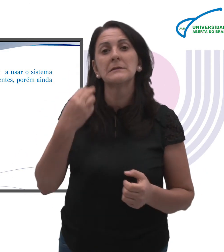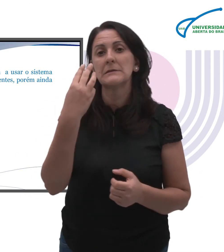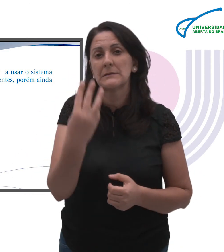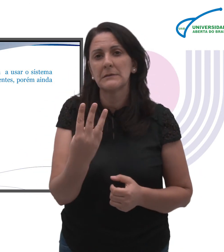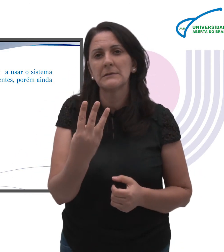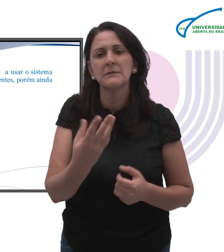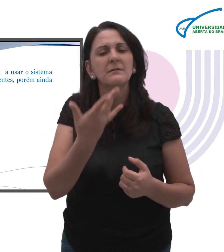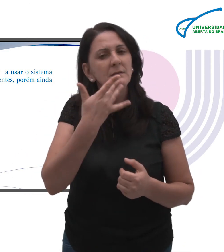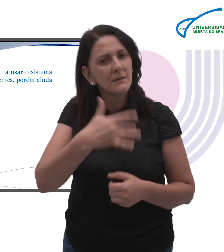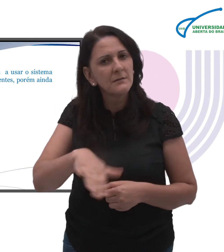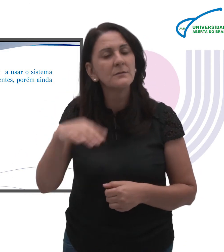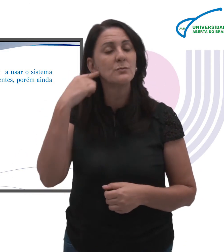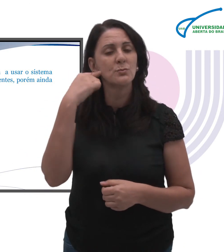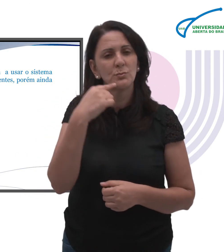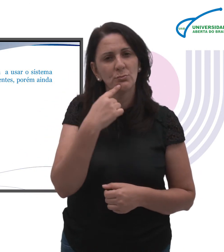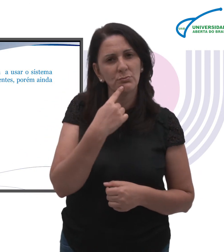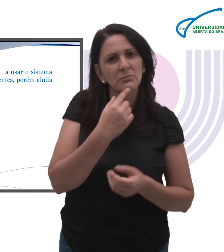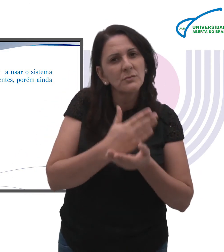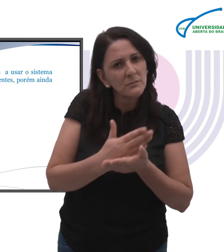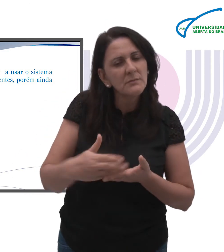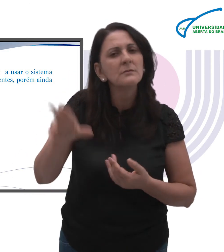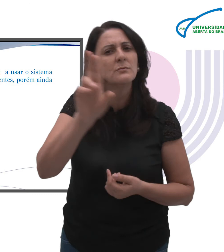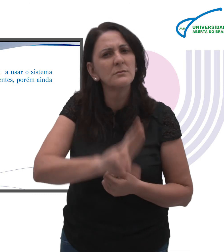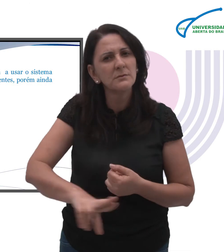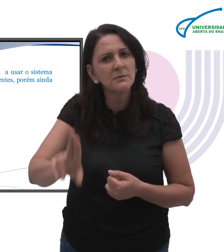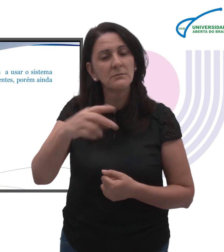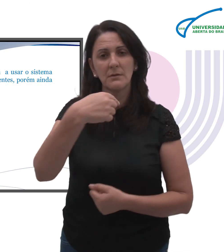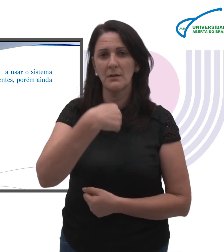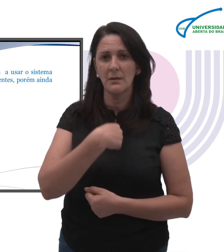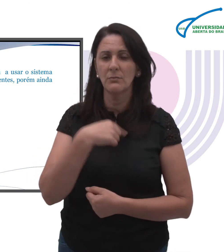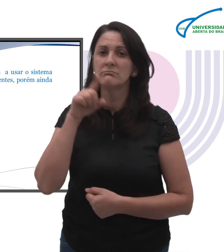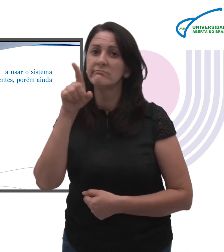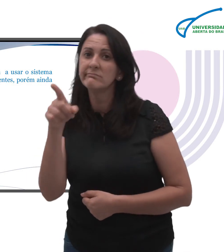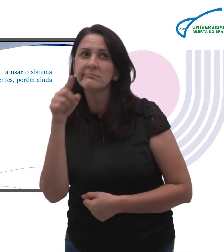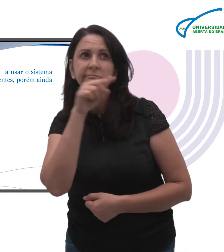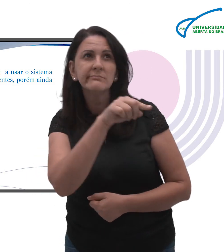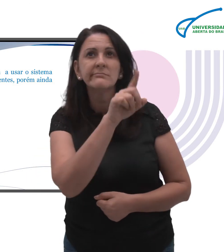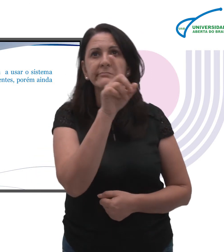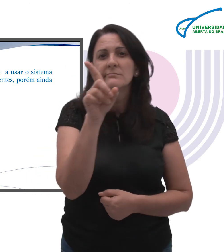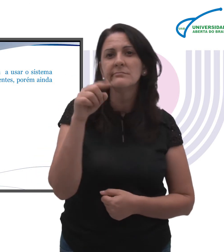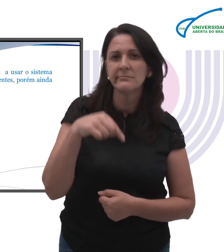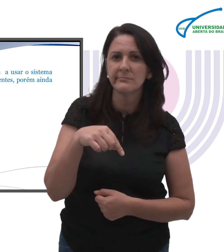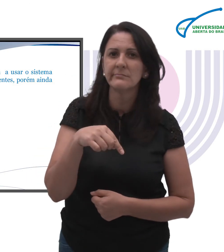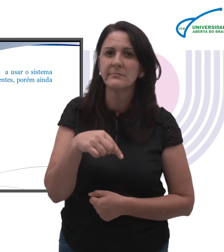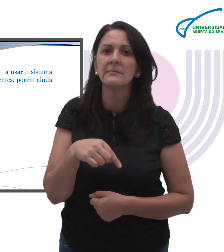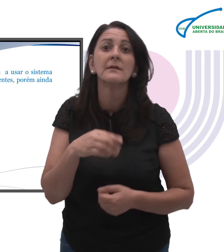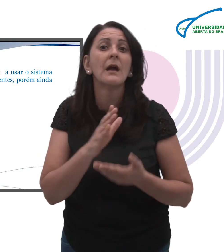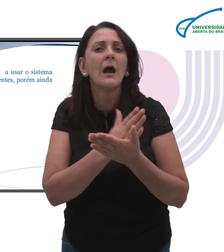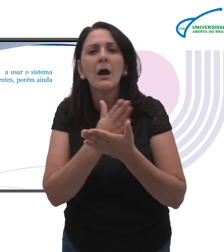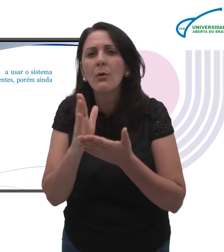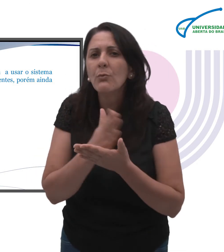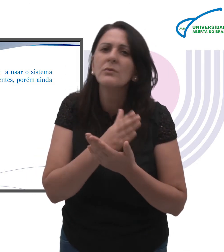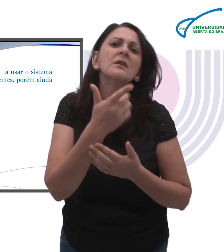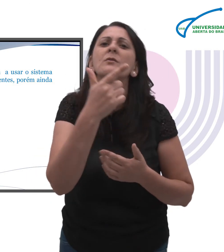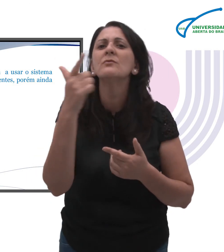com 3 anos de idade as crianças surdas já começam a usar o sistema pronominal para